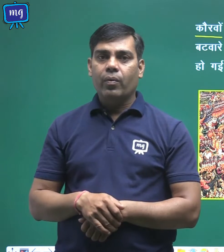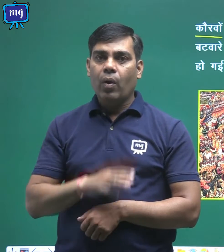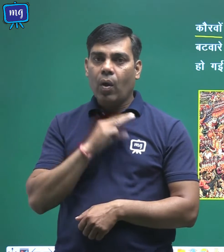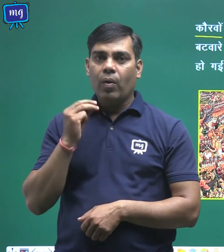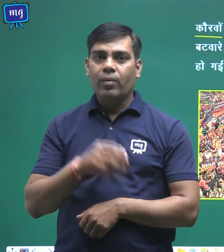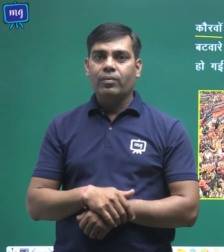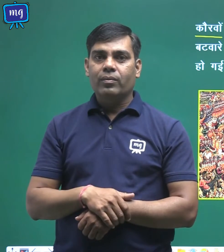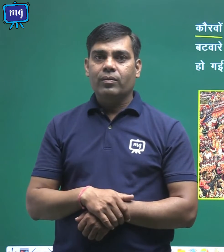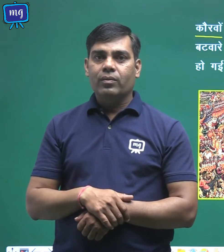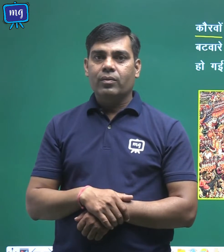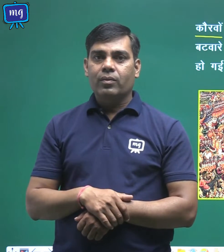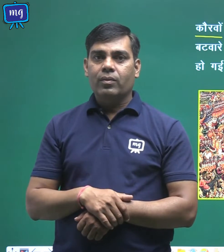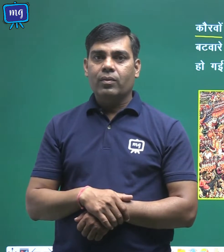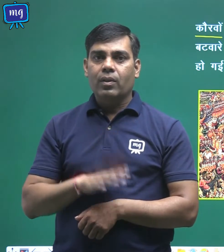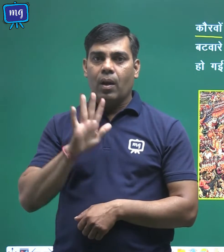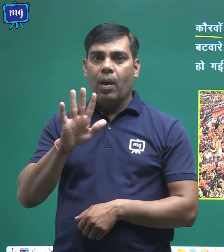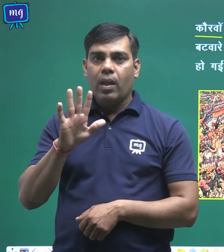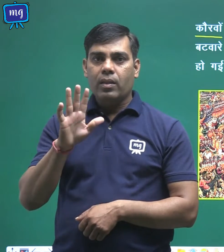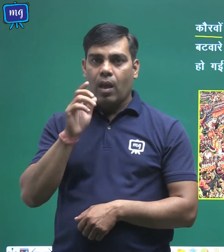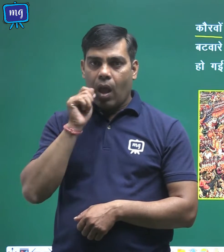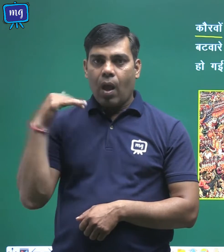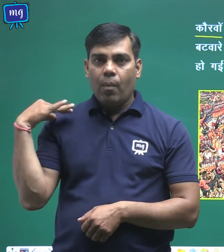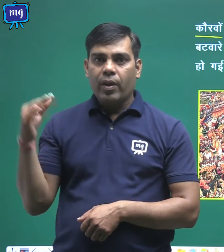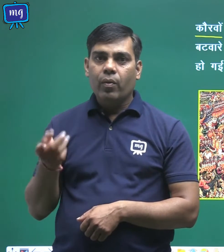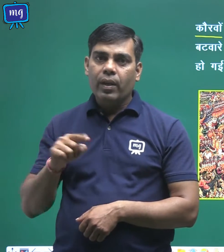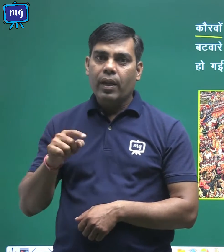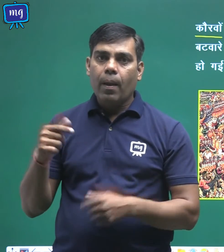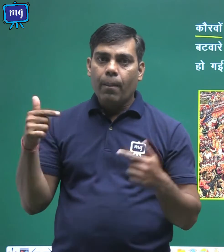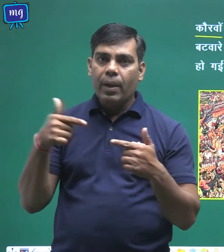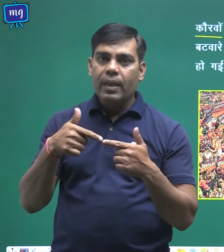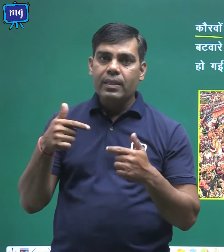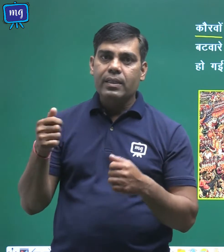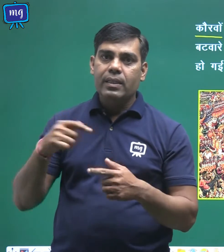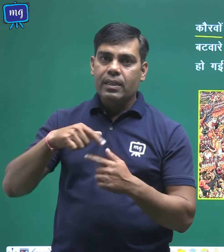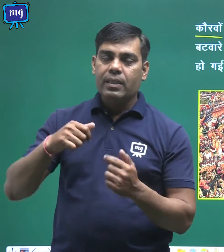और पांडवों के बीच